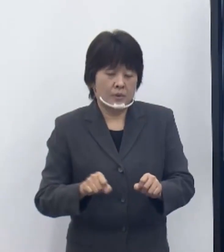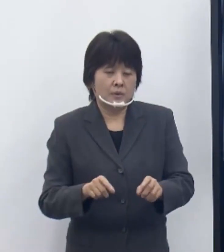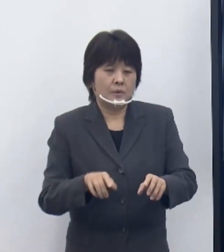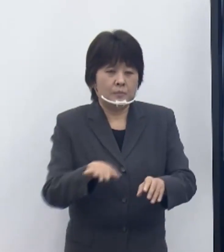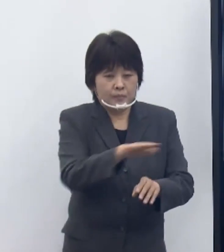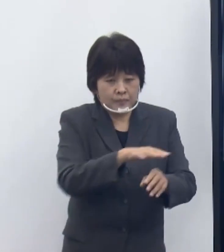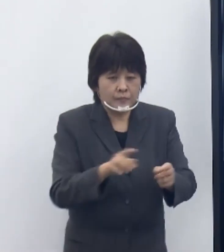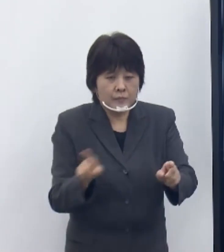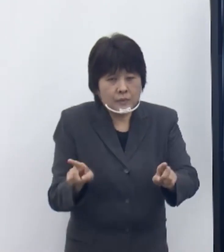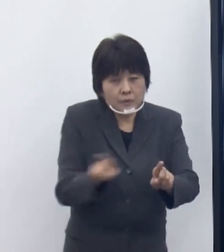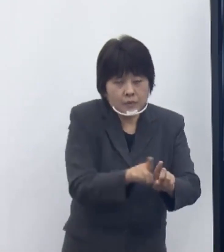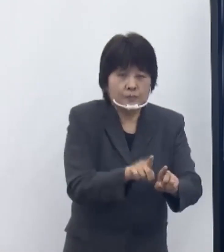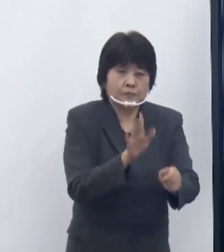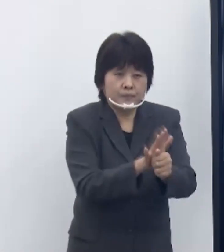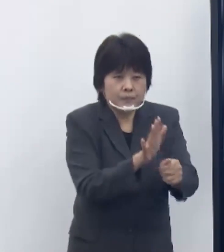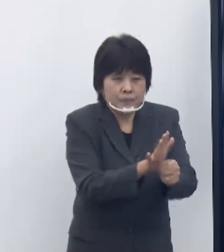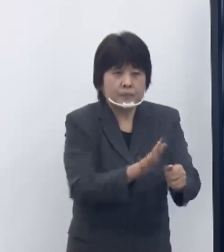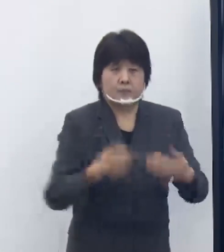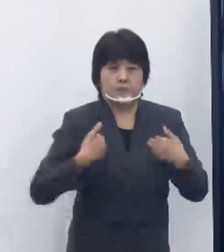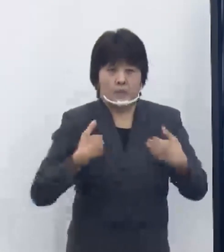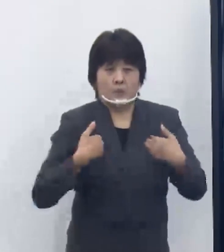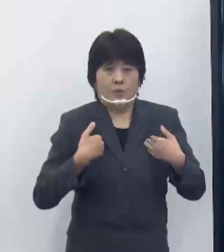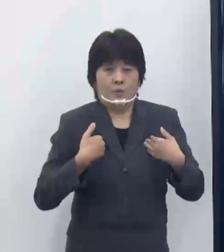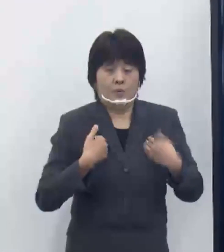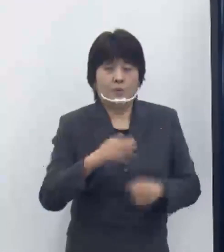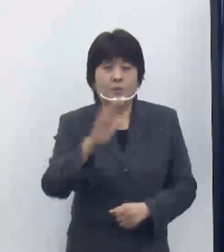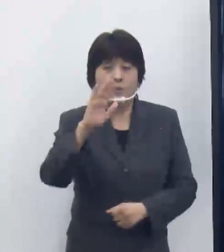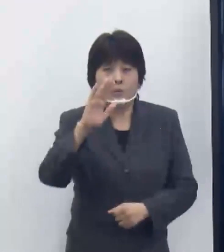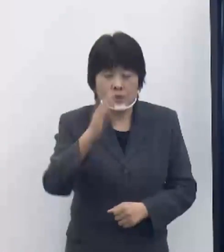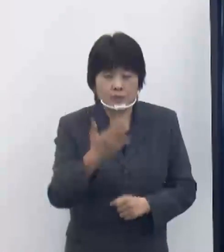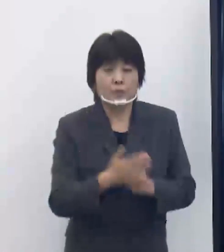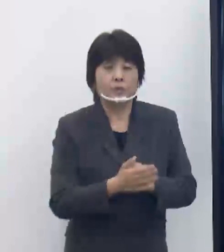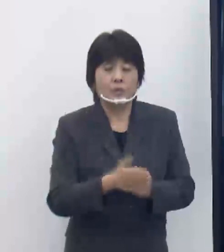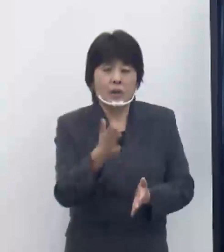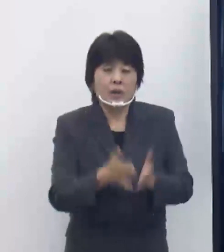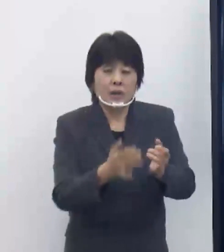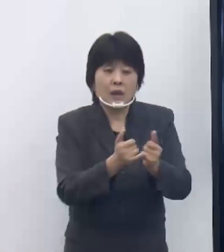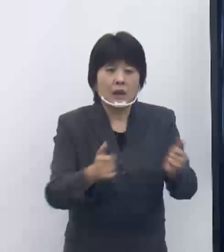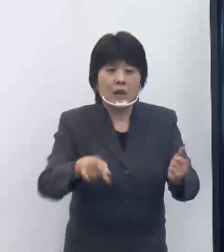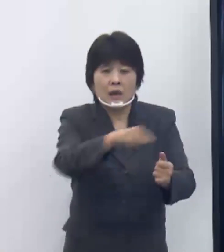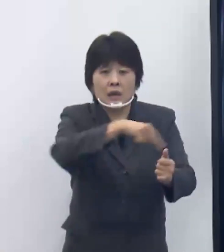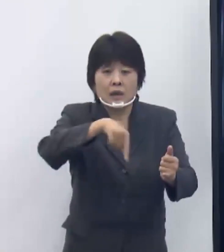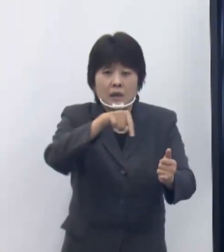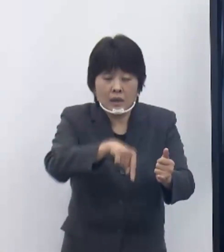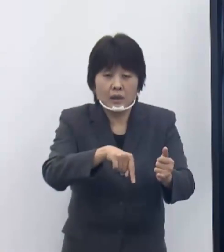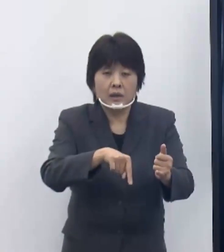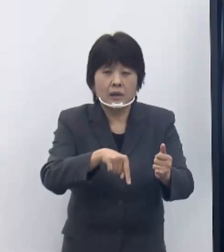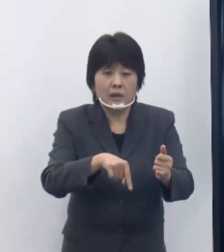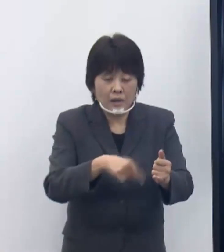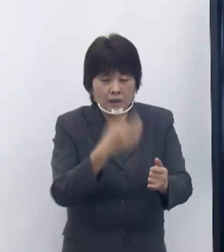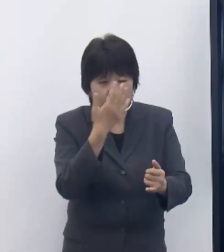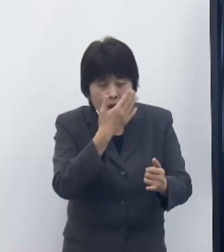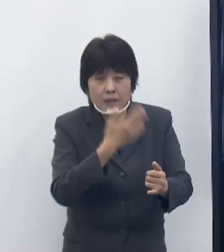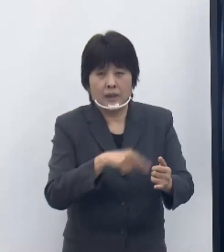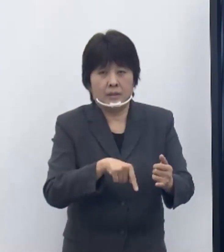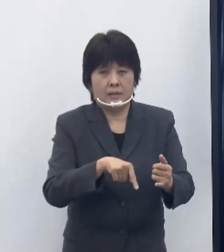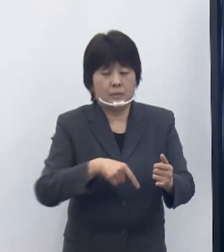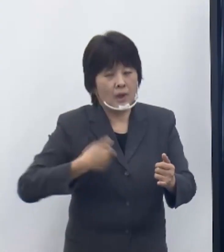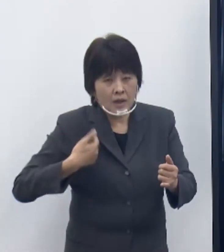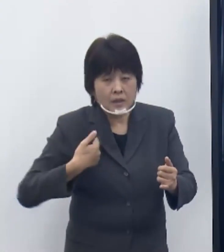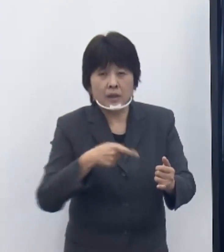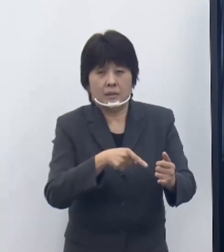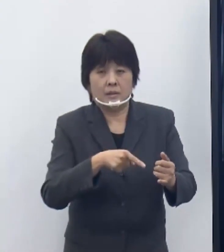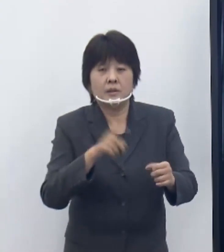添っていただくことが必要であります。しかしながら、ケアラー自体が知られていない